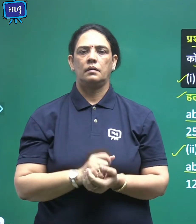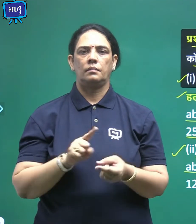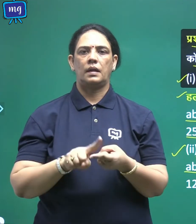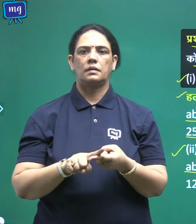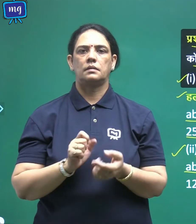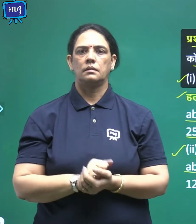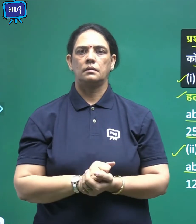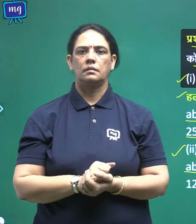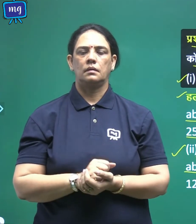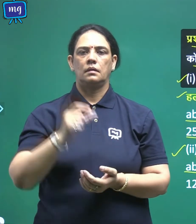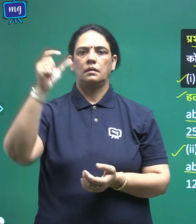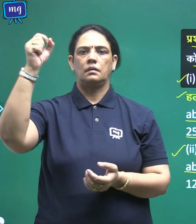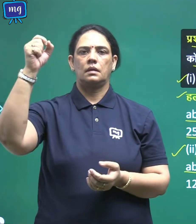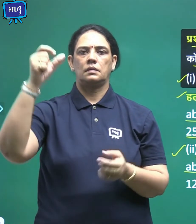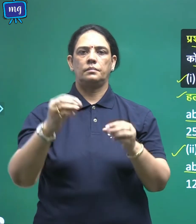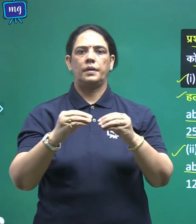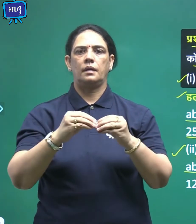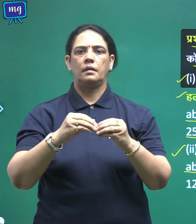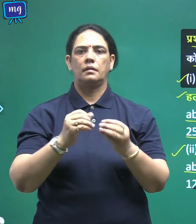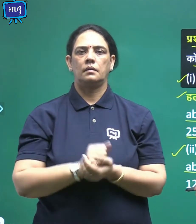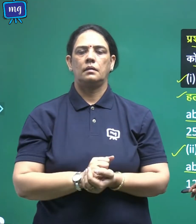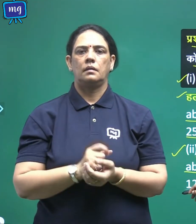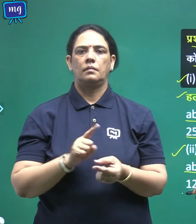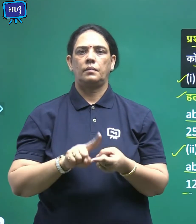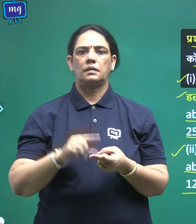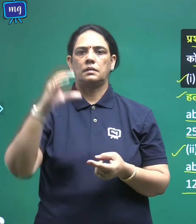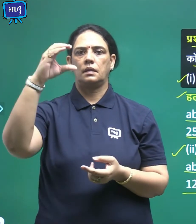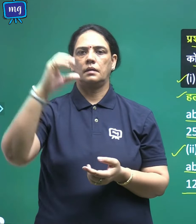प्लस 10 बी प्लस सी,